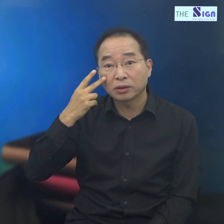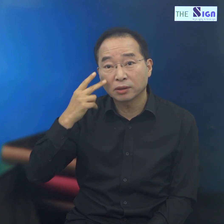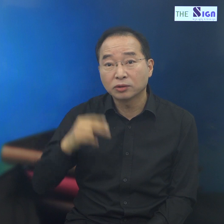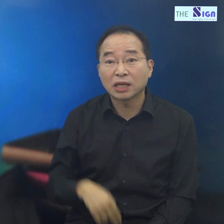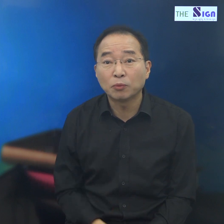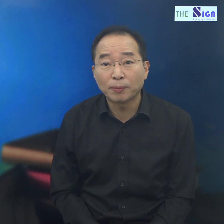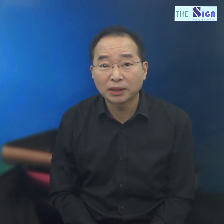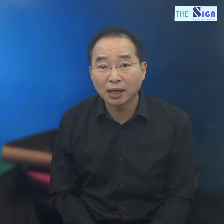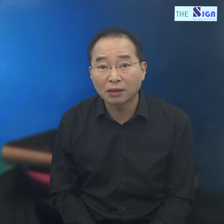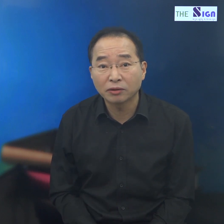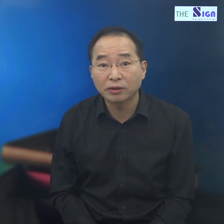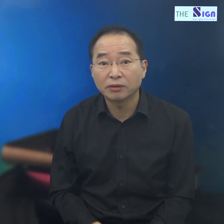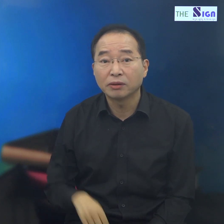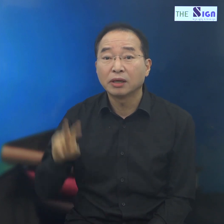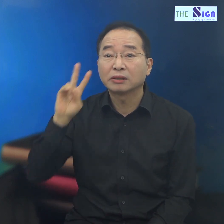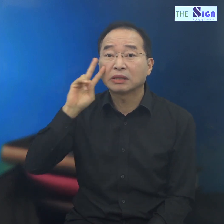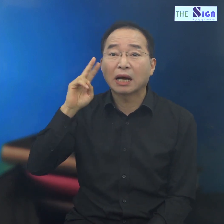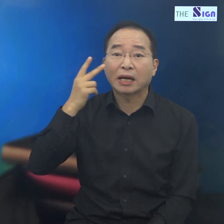그건 잘못 봤다라는 거예요. 착각했다.